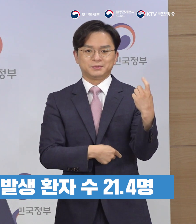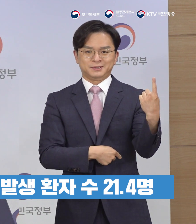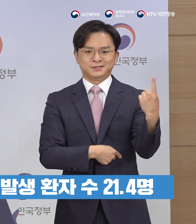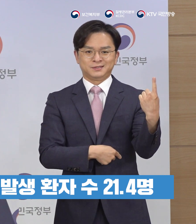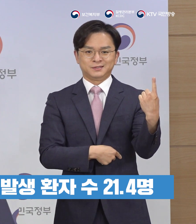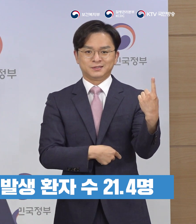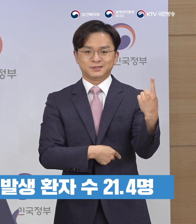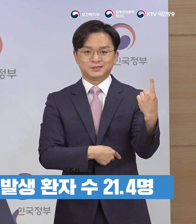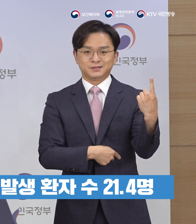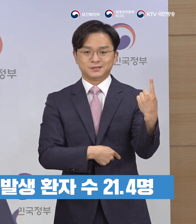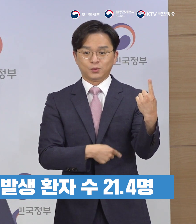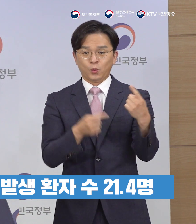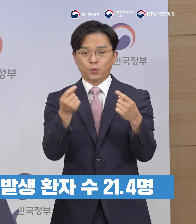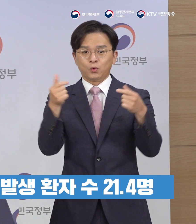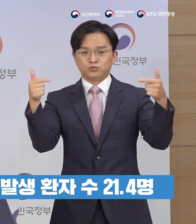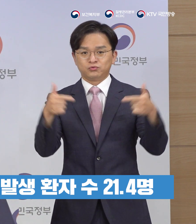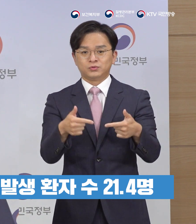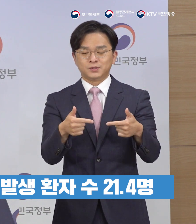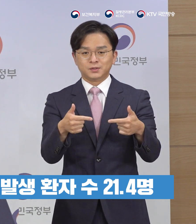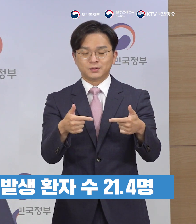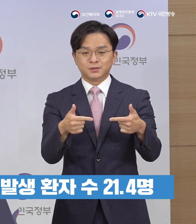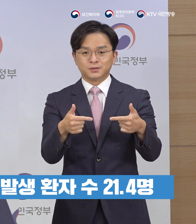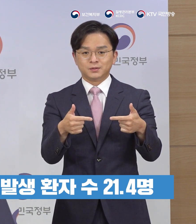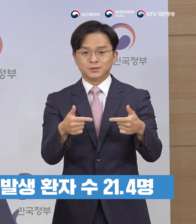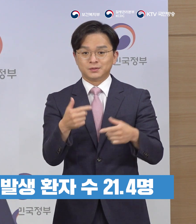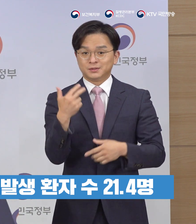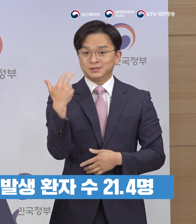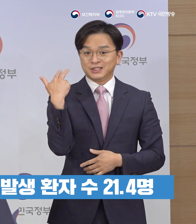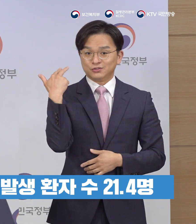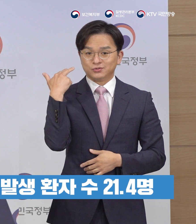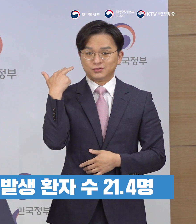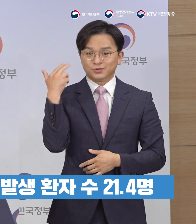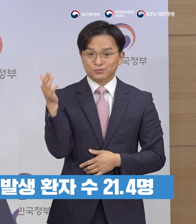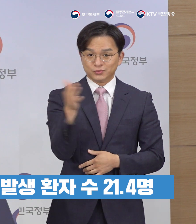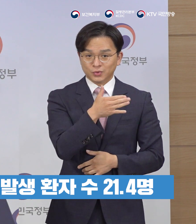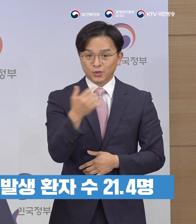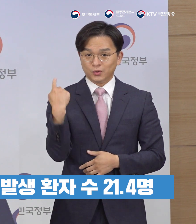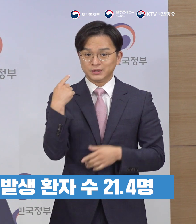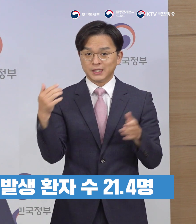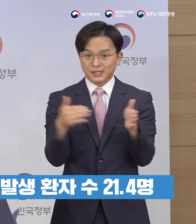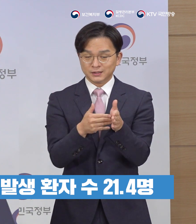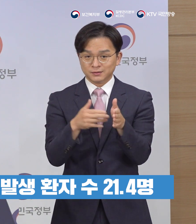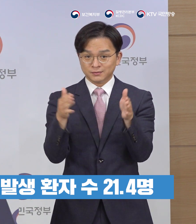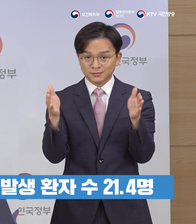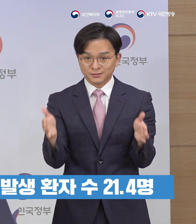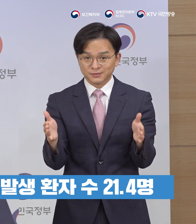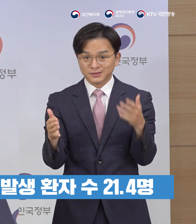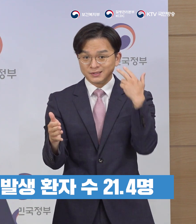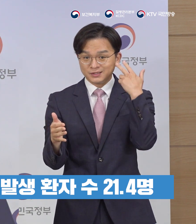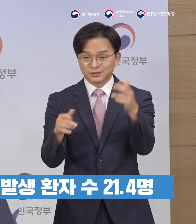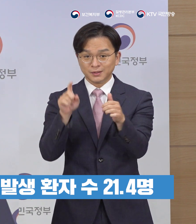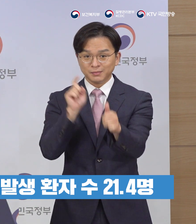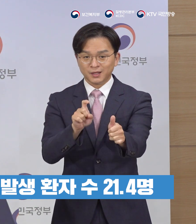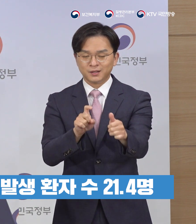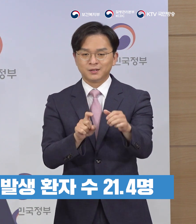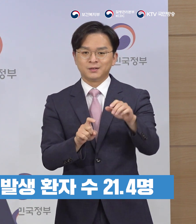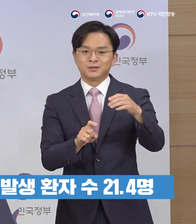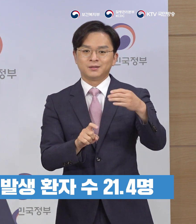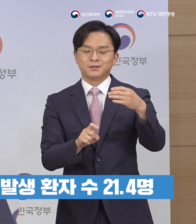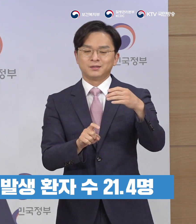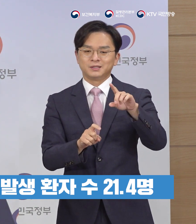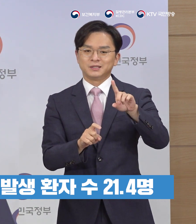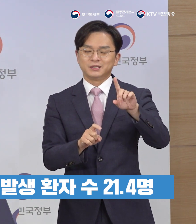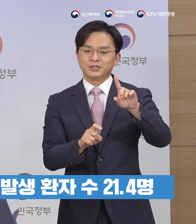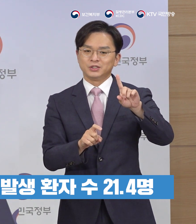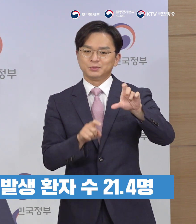그 직전 2주간의 31명에 비해 환자 수가 줄었고, 특히 이번 주는 국내 발생